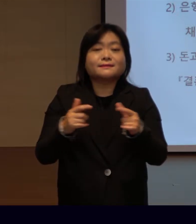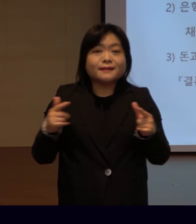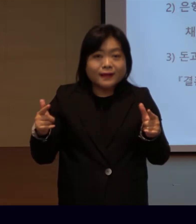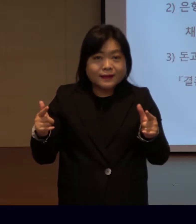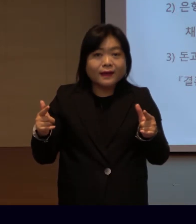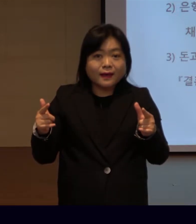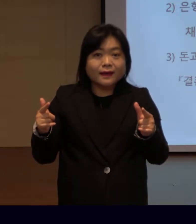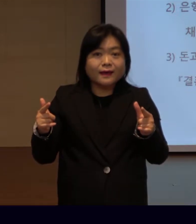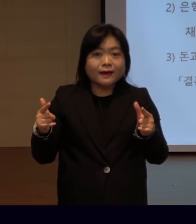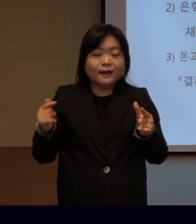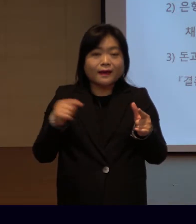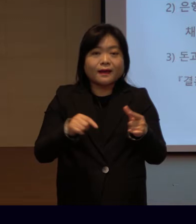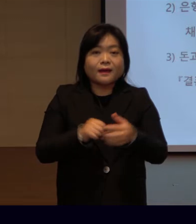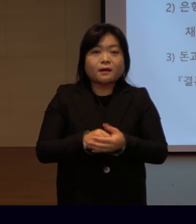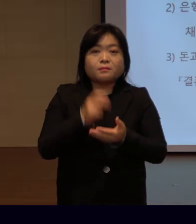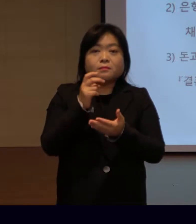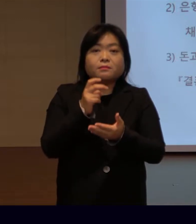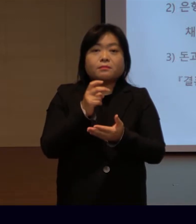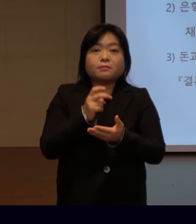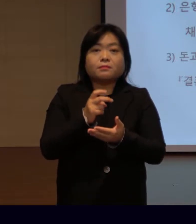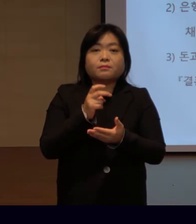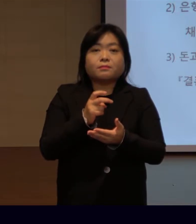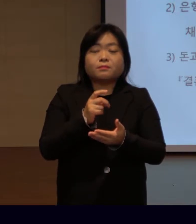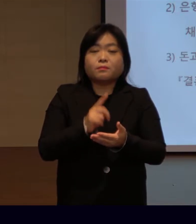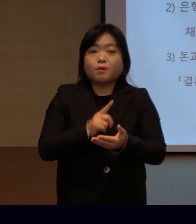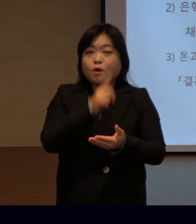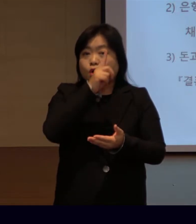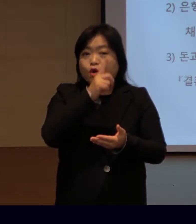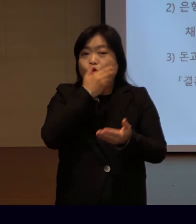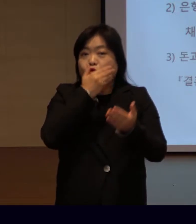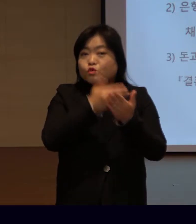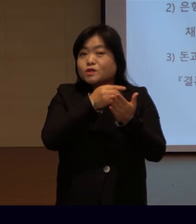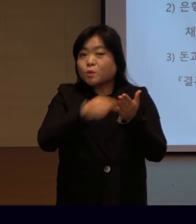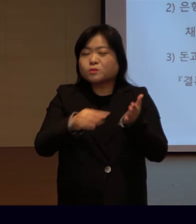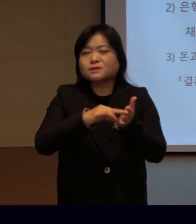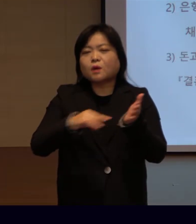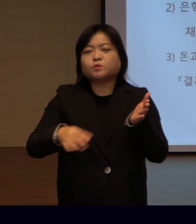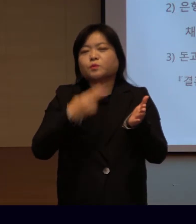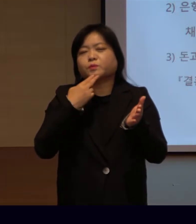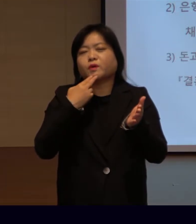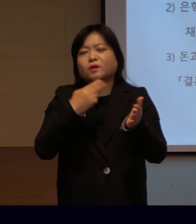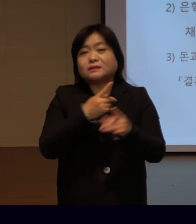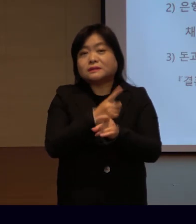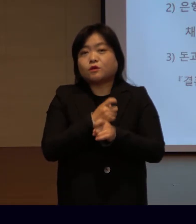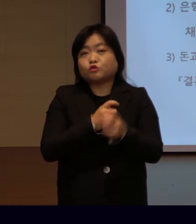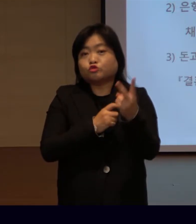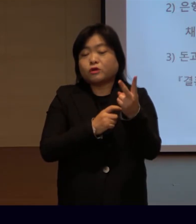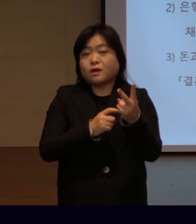적은 둘입니다. 물론 귀족이죠. 귀족은 세금도 안 냈어요. 온갖 특권.